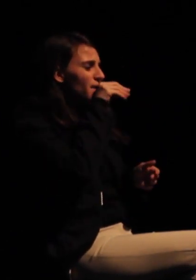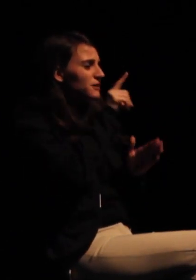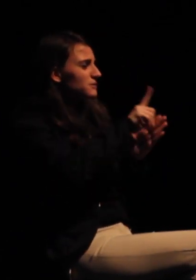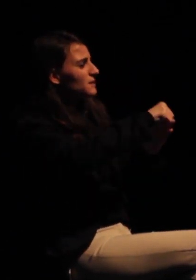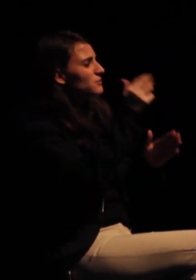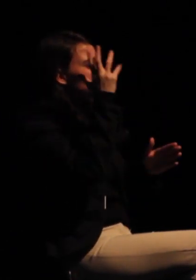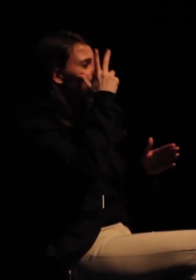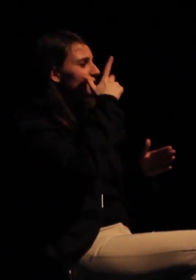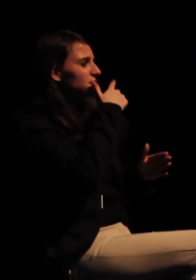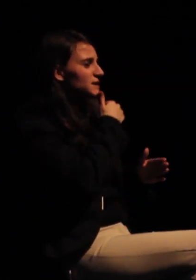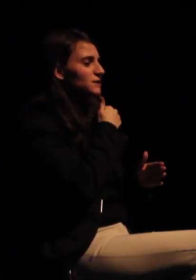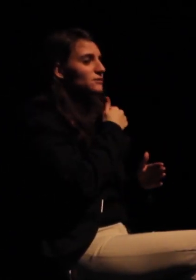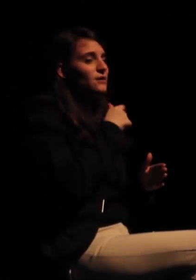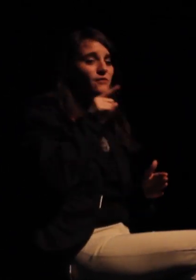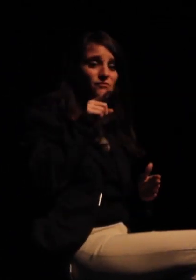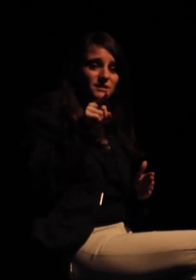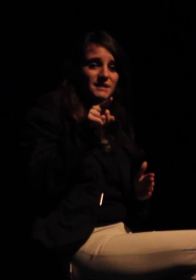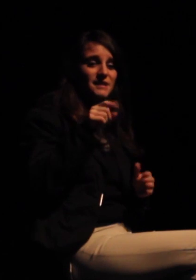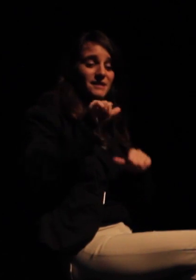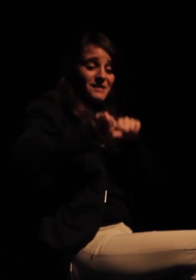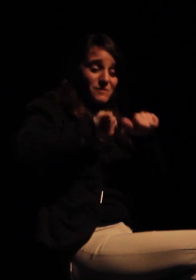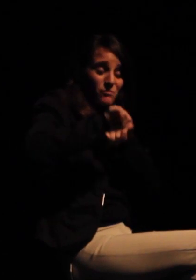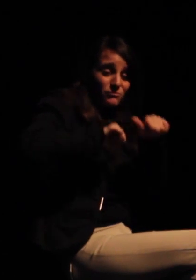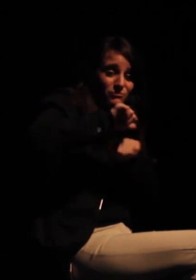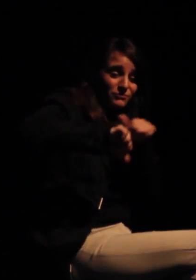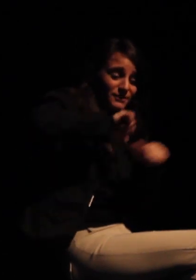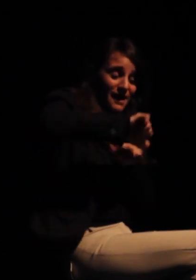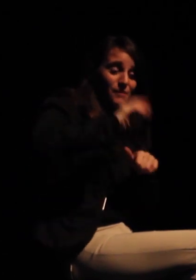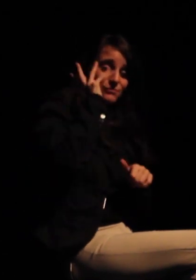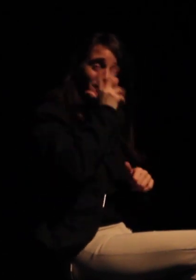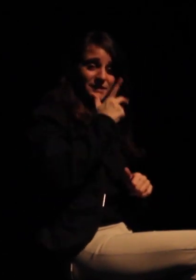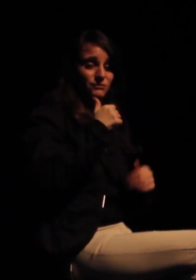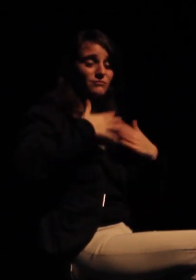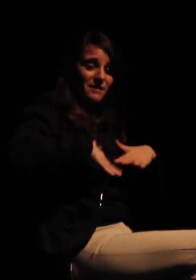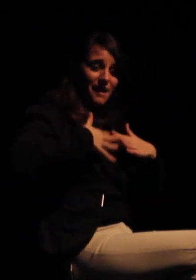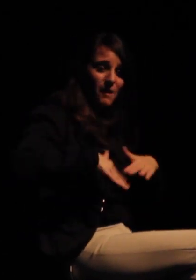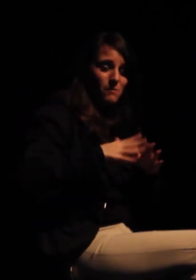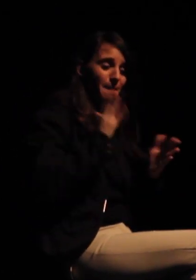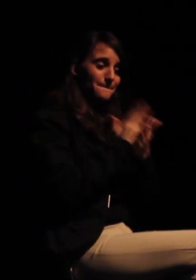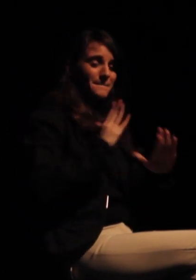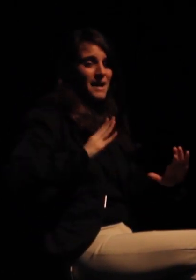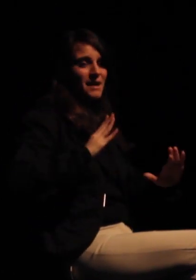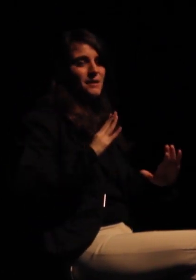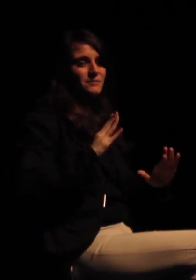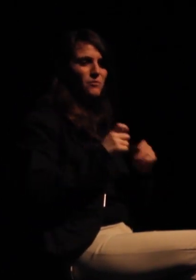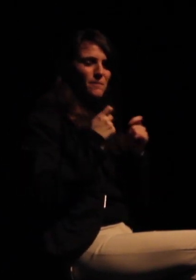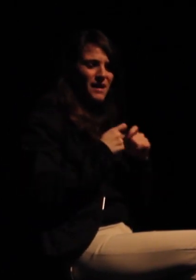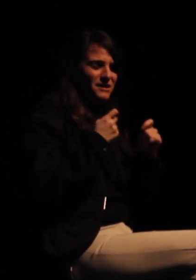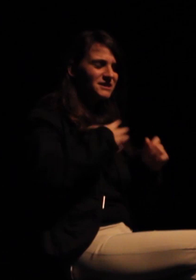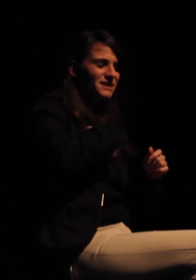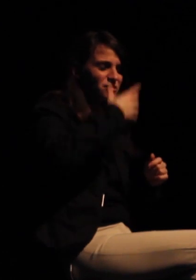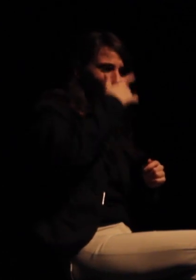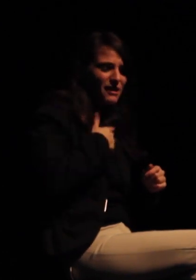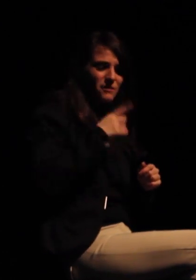cisne. É isso, menino, você pode virar um cisne. Para com essa bobagem. E isso, de alguma maneira,